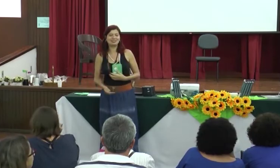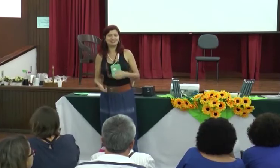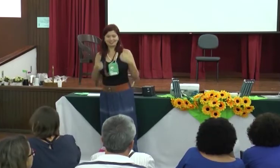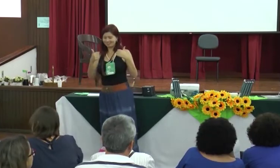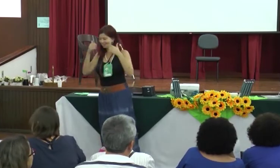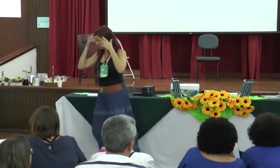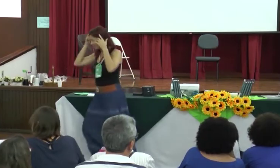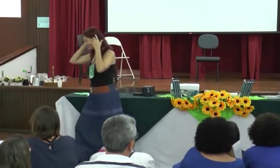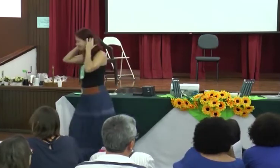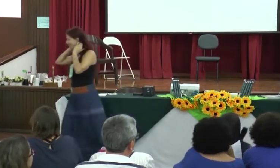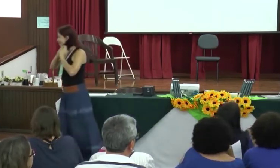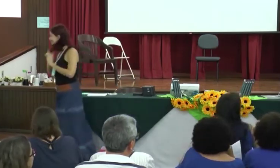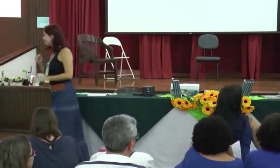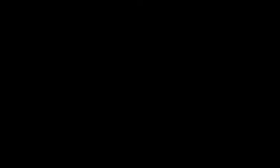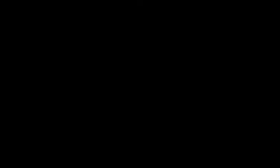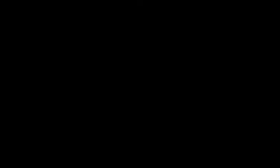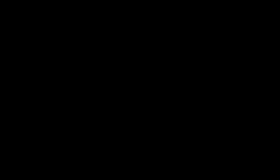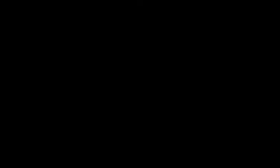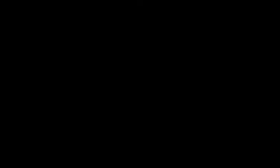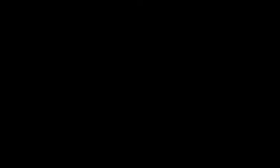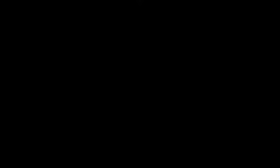agora vai ser explicado.